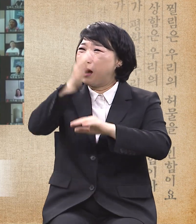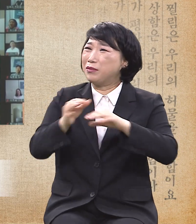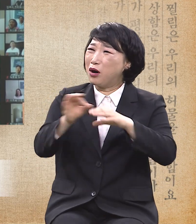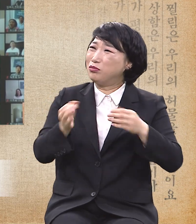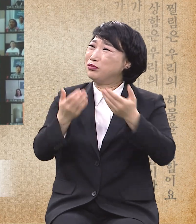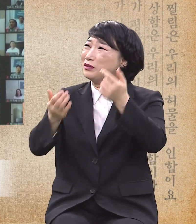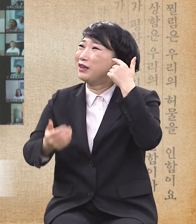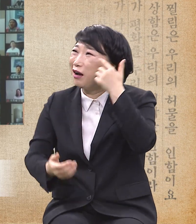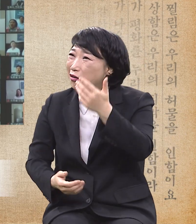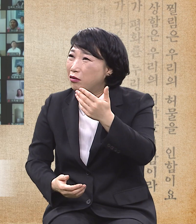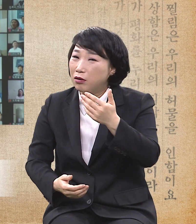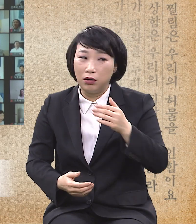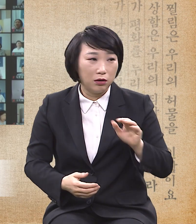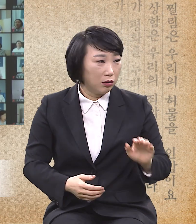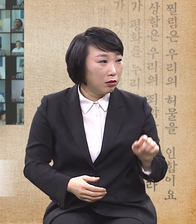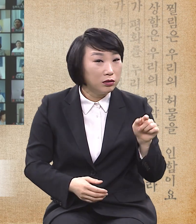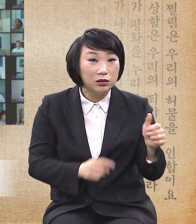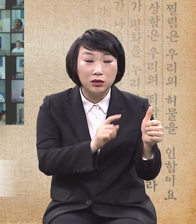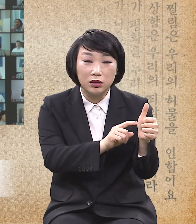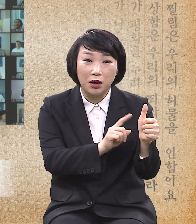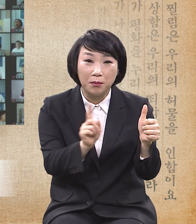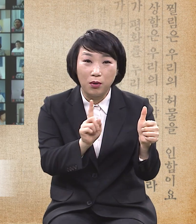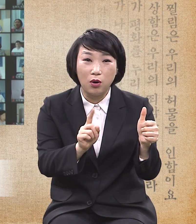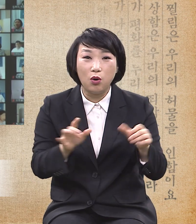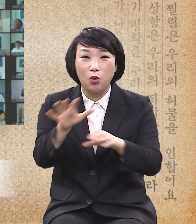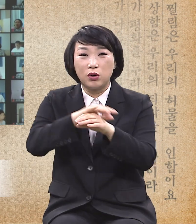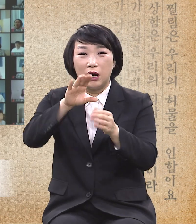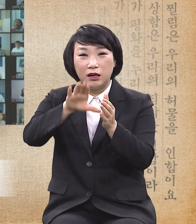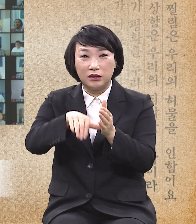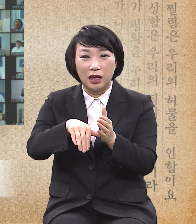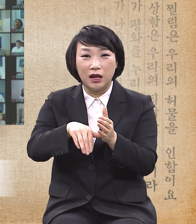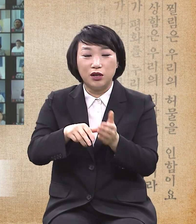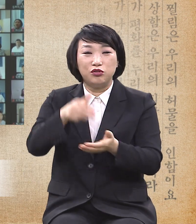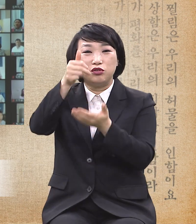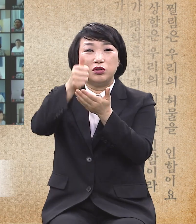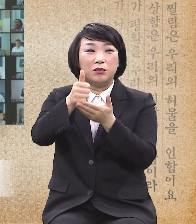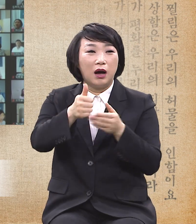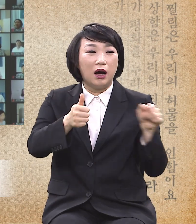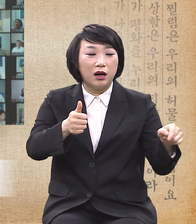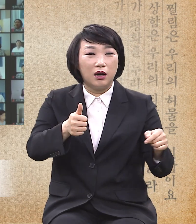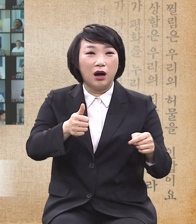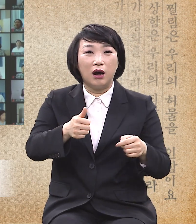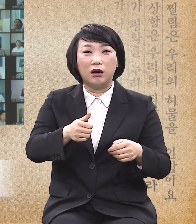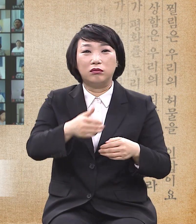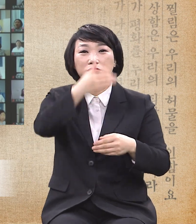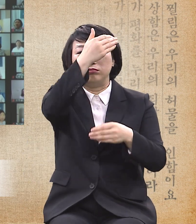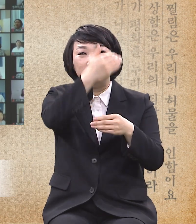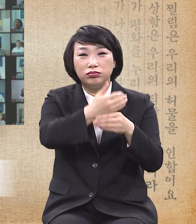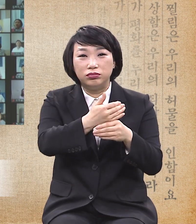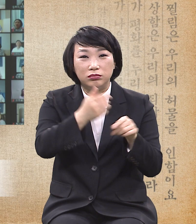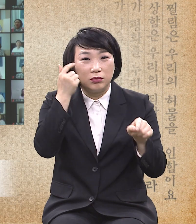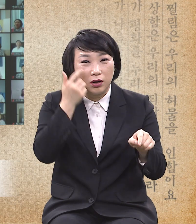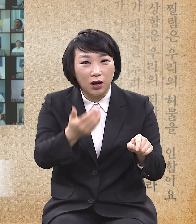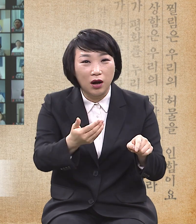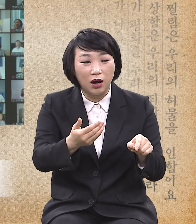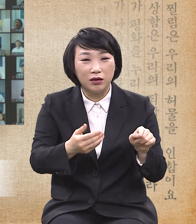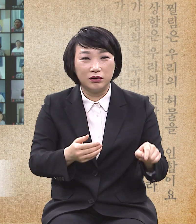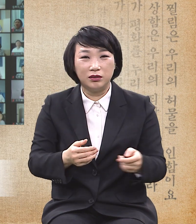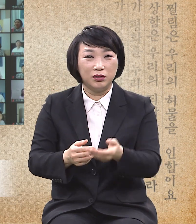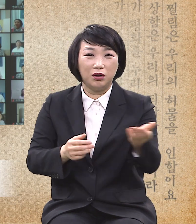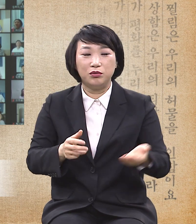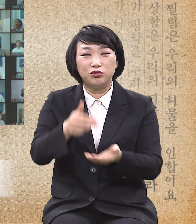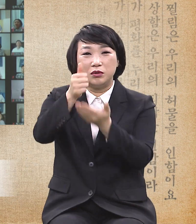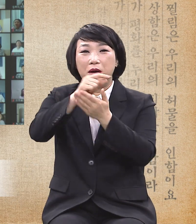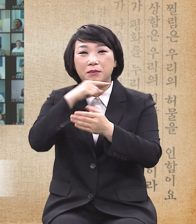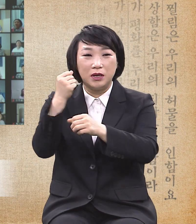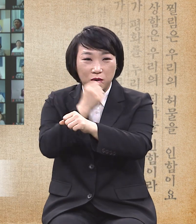감상금을 하느냐. 그럼 그 사람은 코로나 시대는 주님과 단절된 때, 주님의